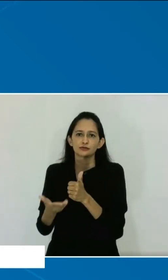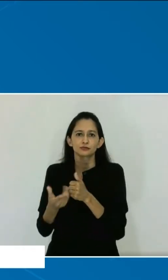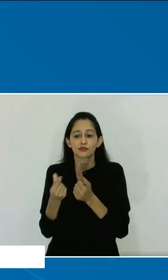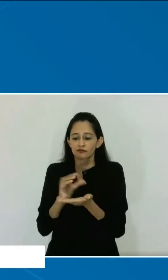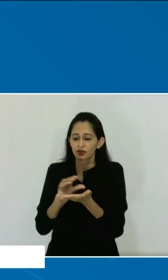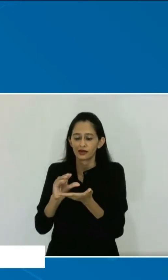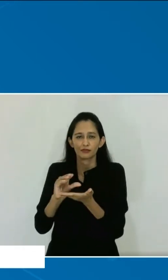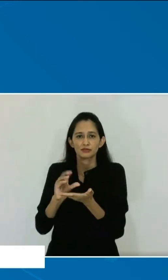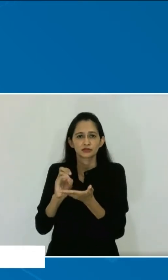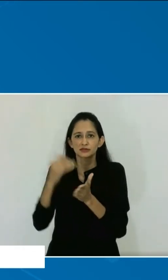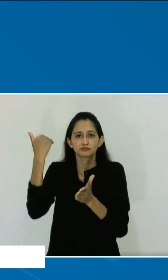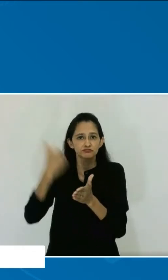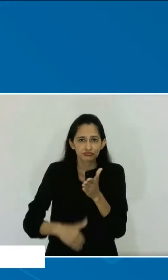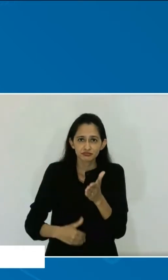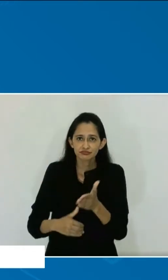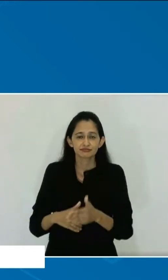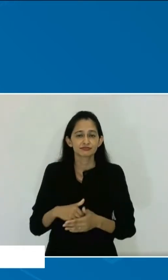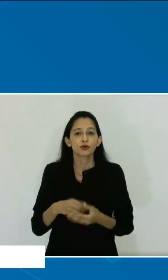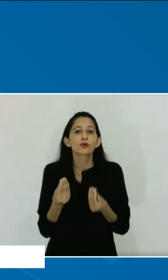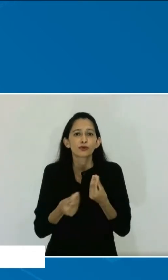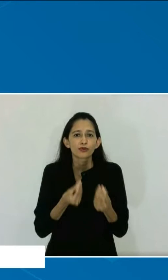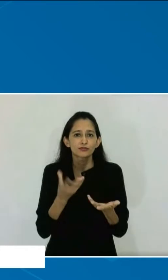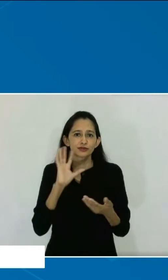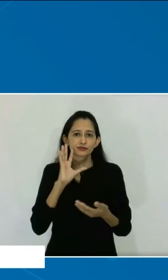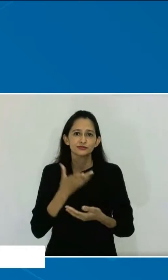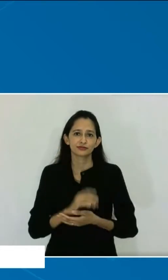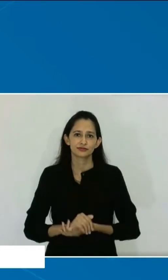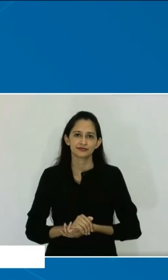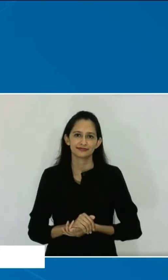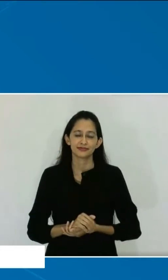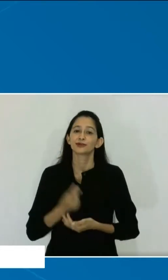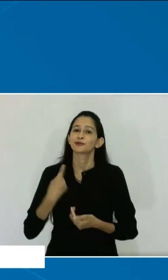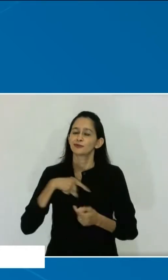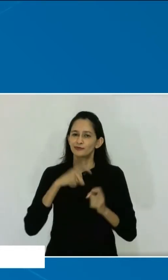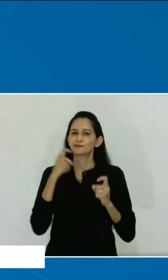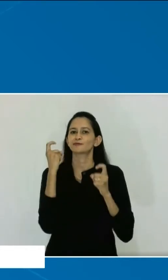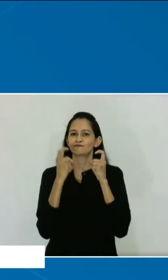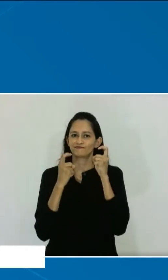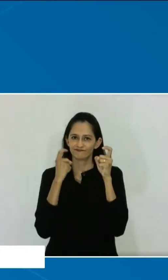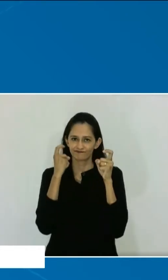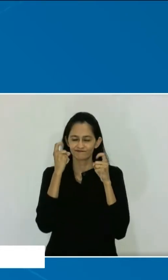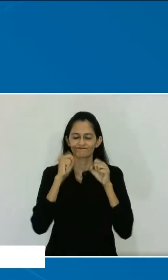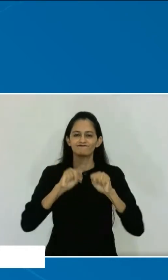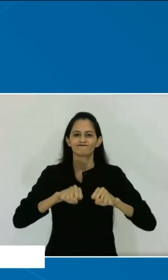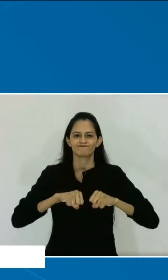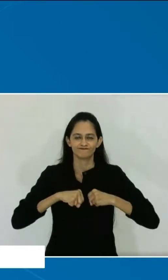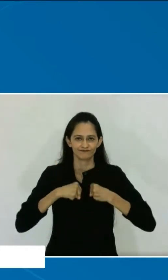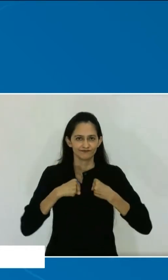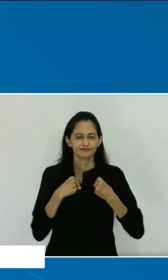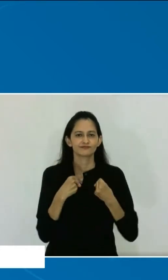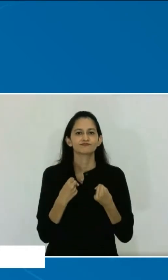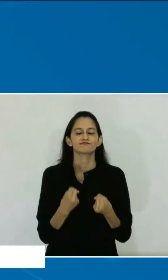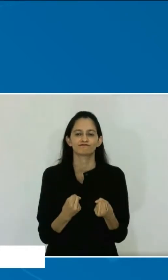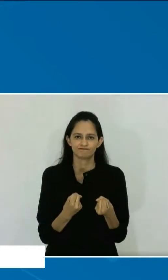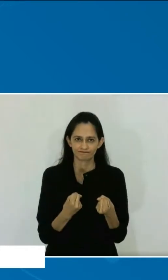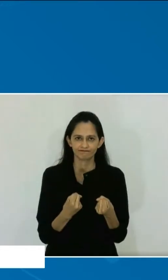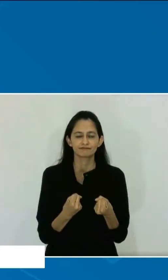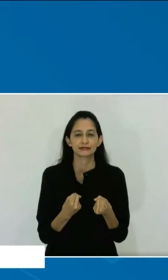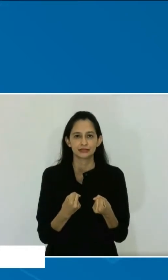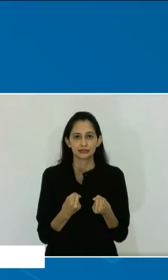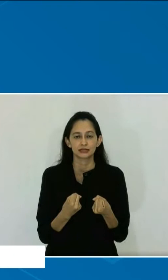esse processo. Então, assim, nós estamos muito preocupados, estamos fazendo um esforço grande